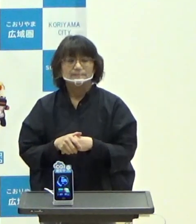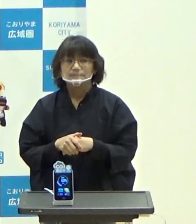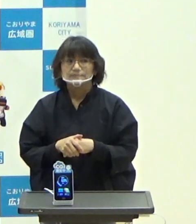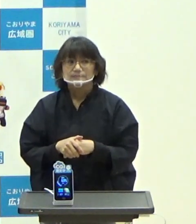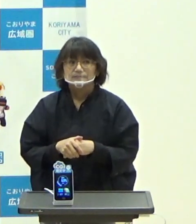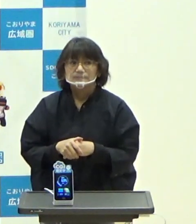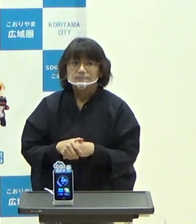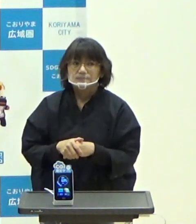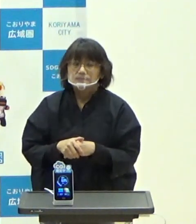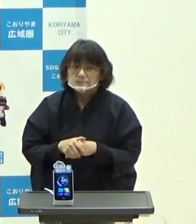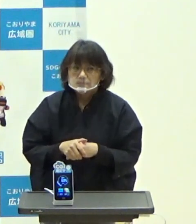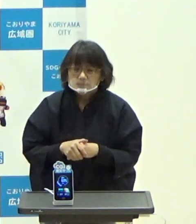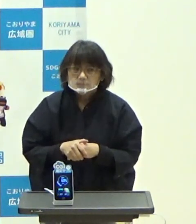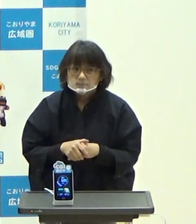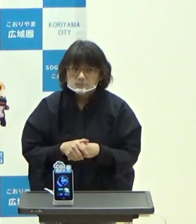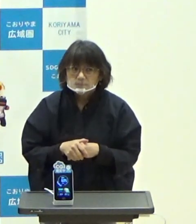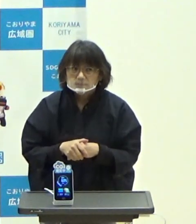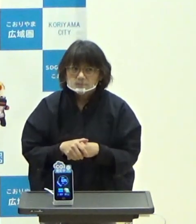総合体育館とか、